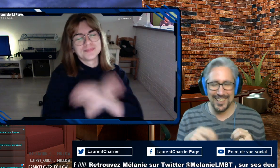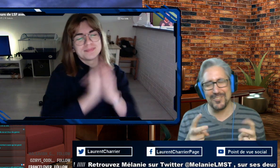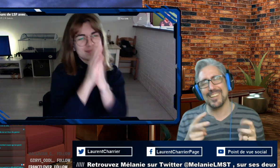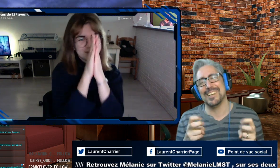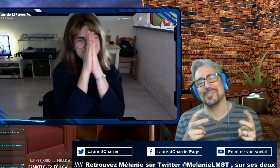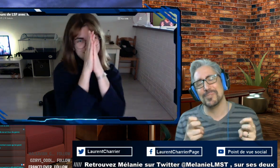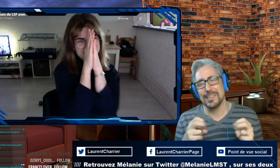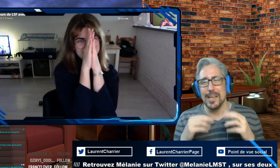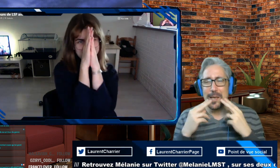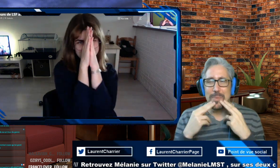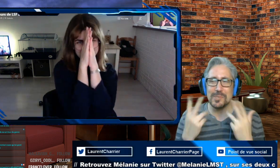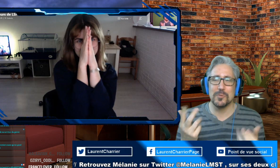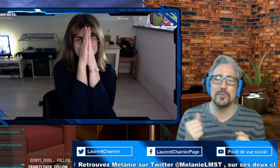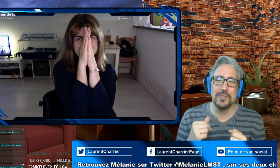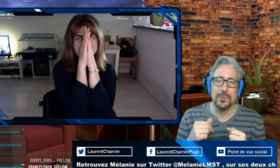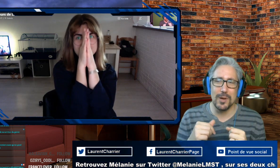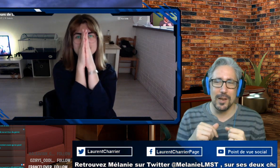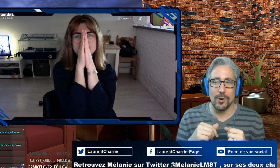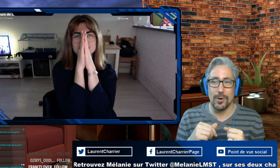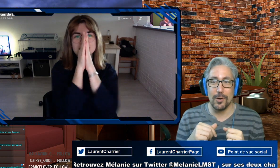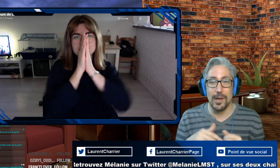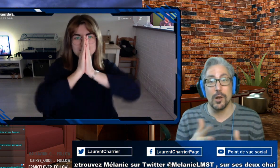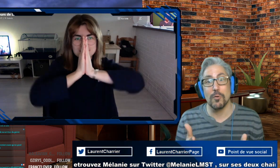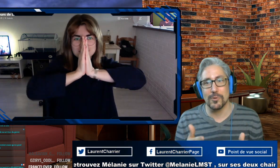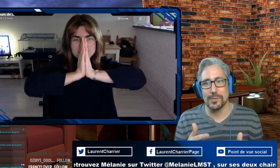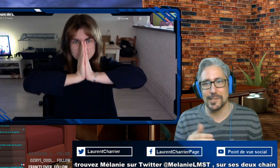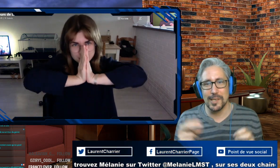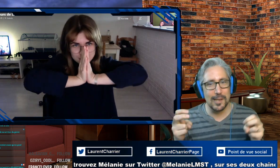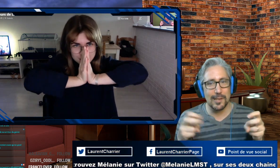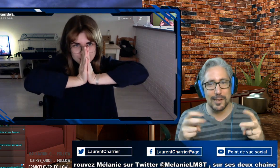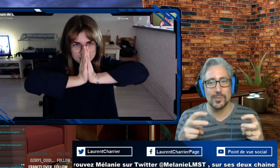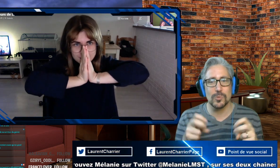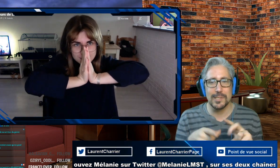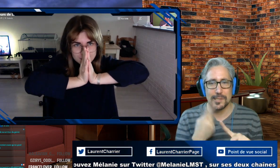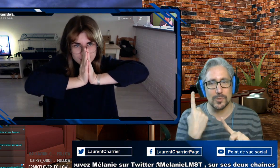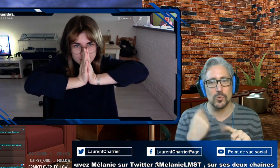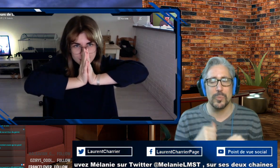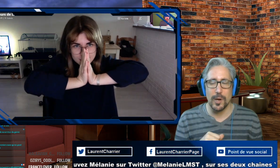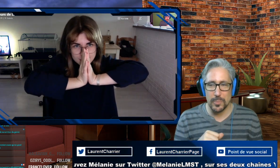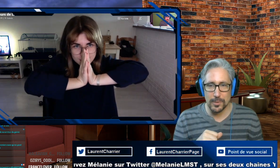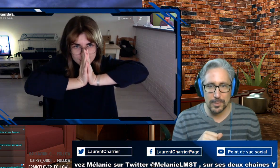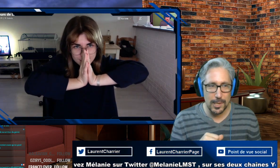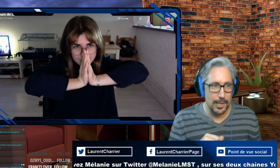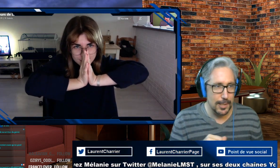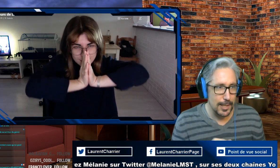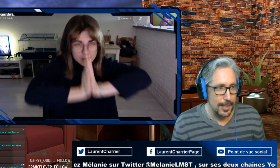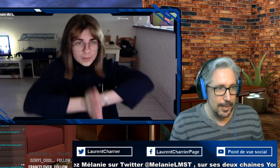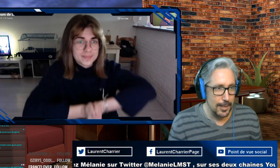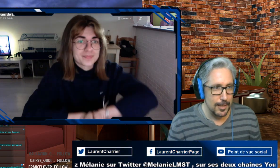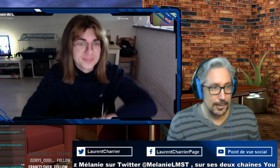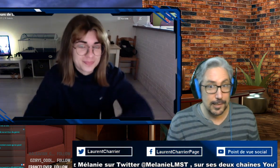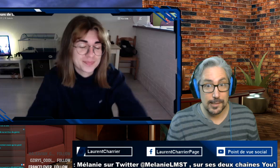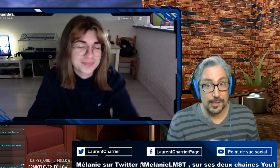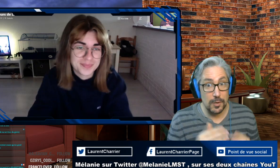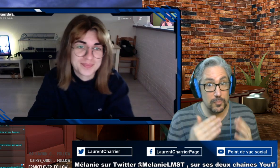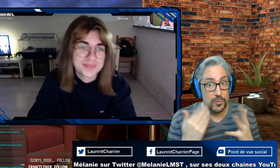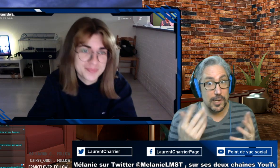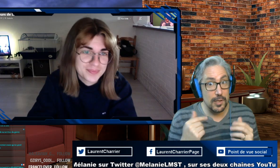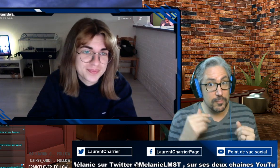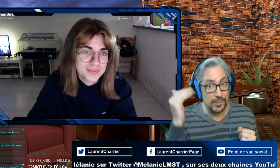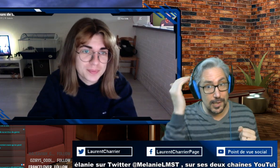plaît, faites les sous-titres. Même si votre vidéo elle est en français, les sous-titres, c'est super important. Ouais.